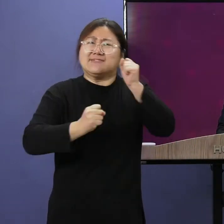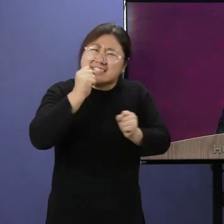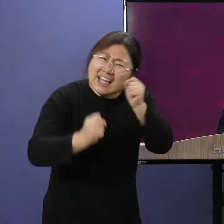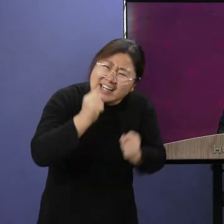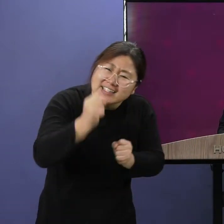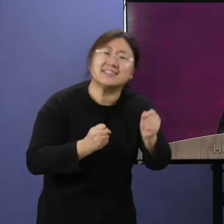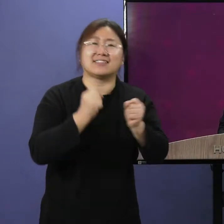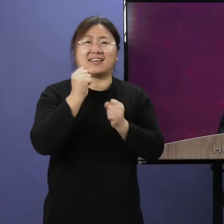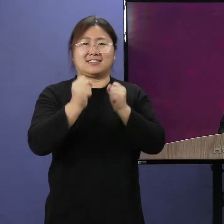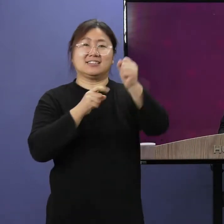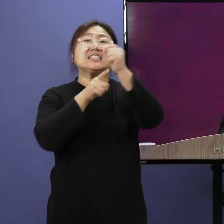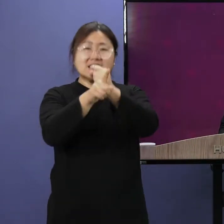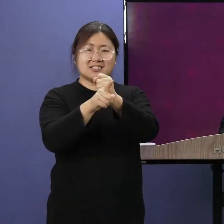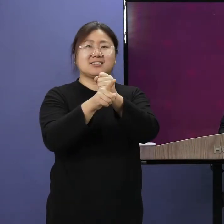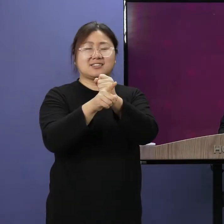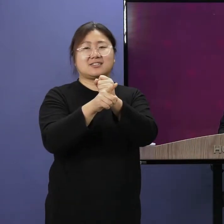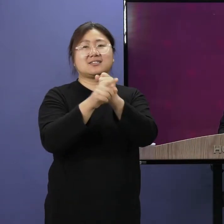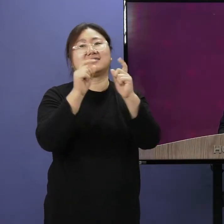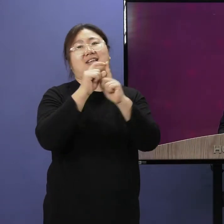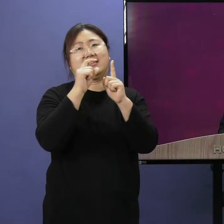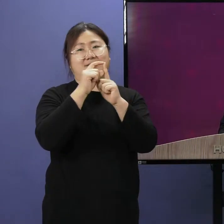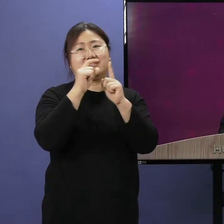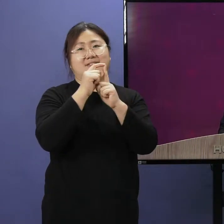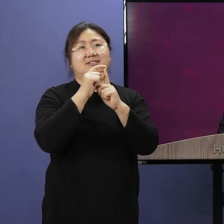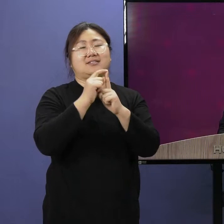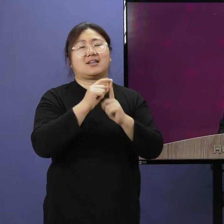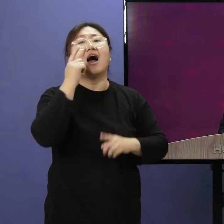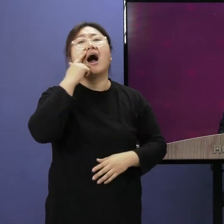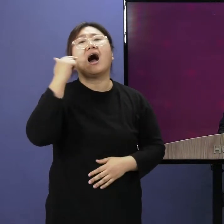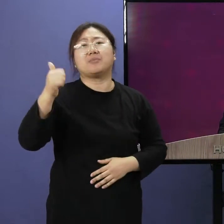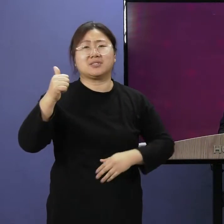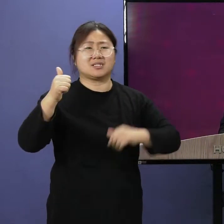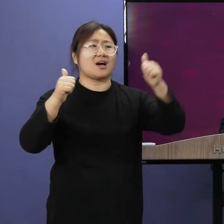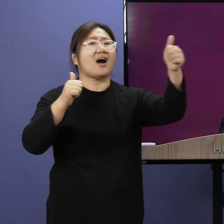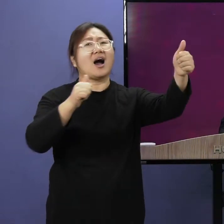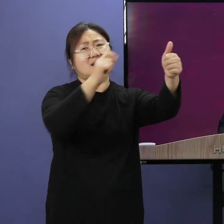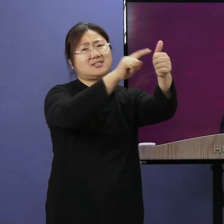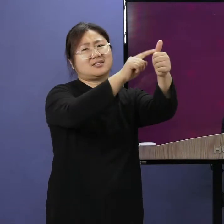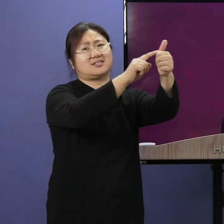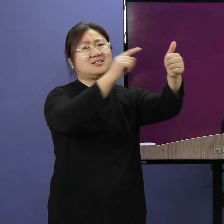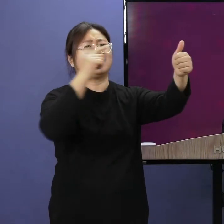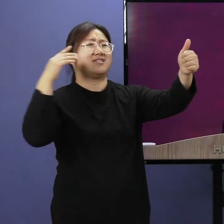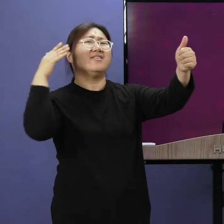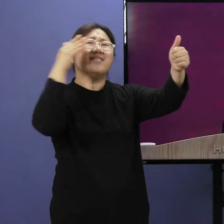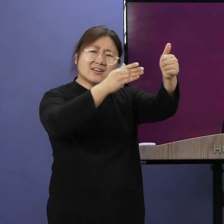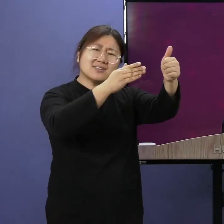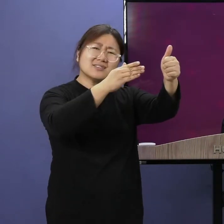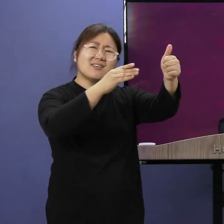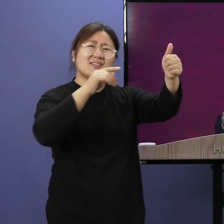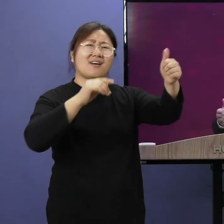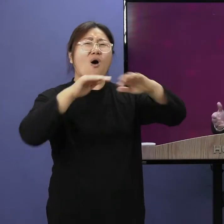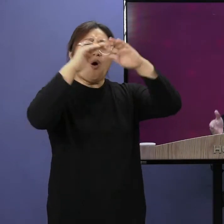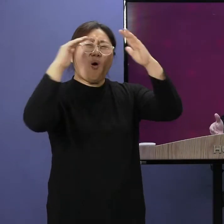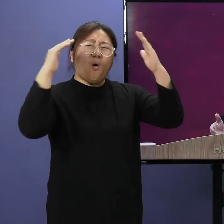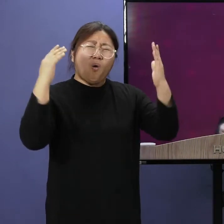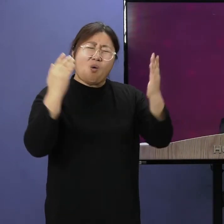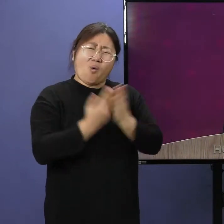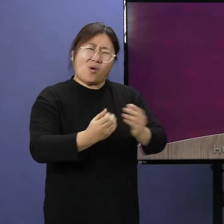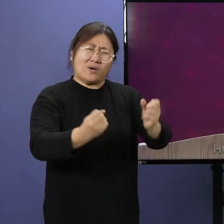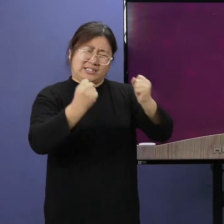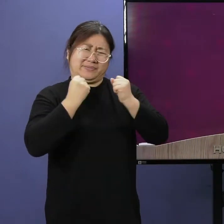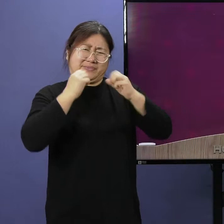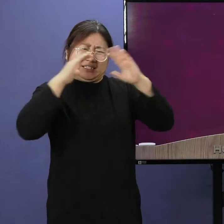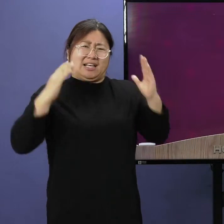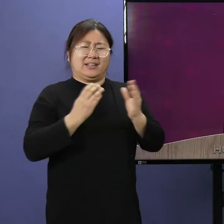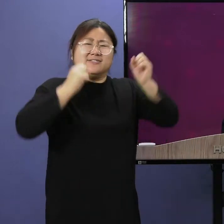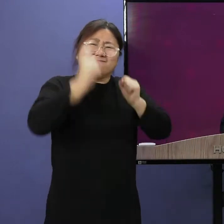드레코라는 단어입니다. 아버지가 아들 향해서 그렇게 전력 질주를 했다라는 것이죠. 뭐 그럴 수 있어 라고 생각하실